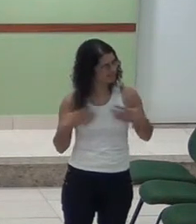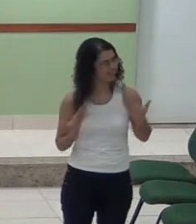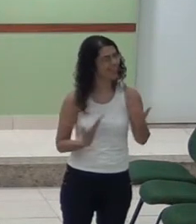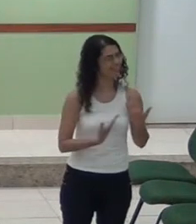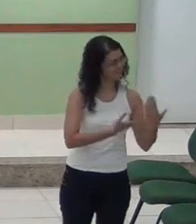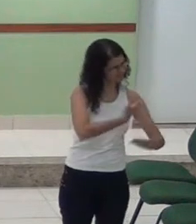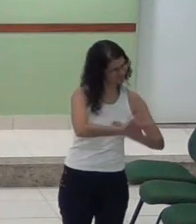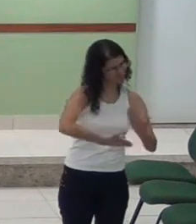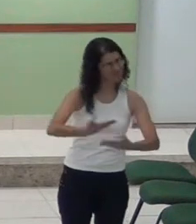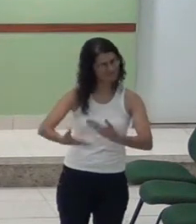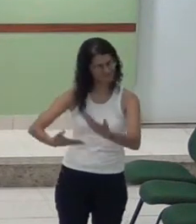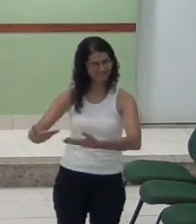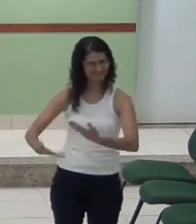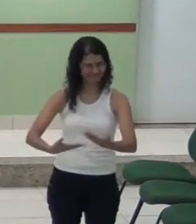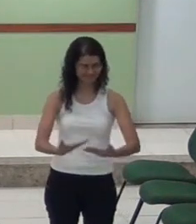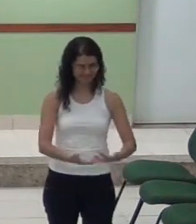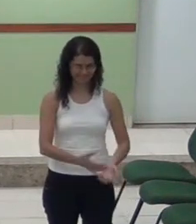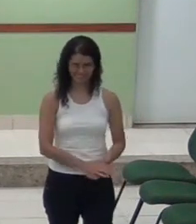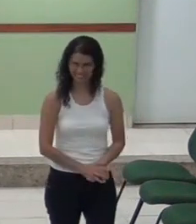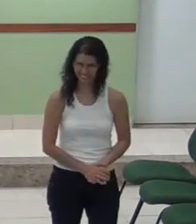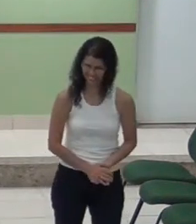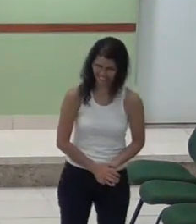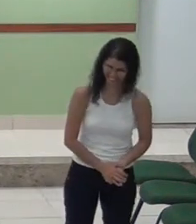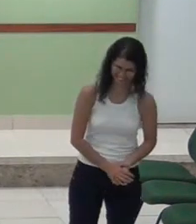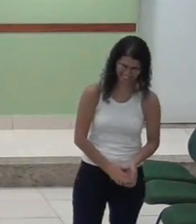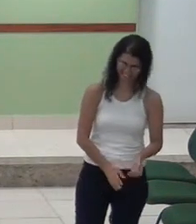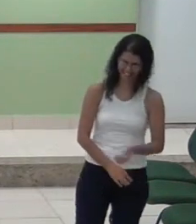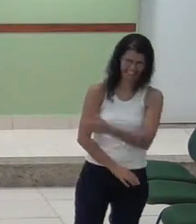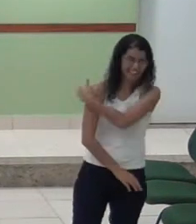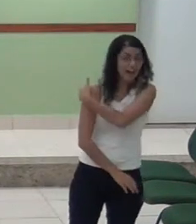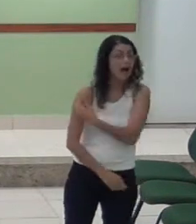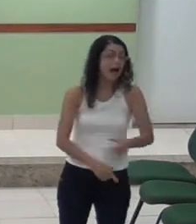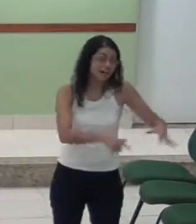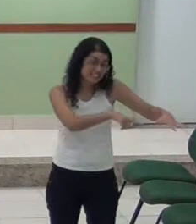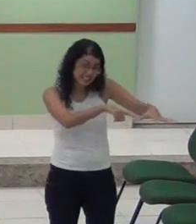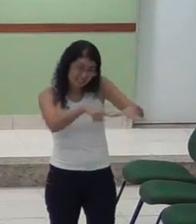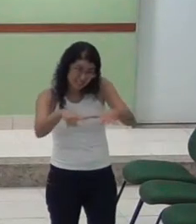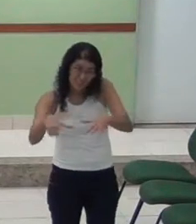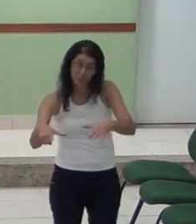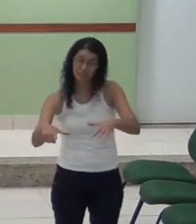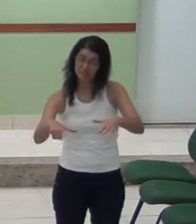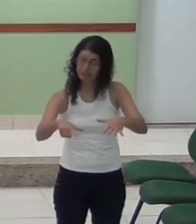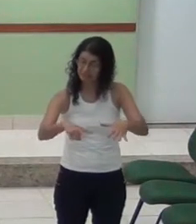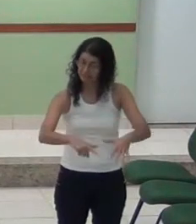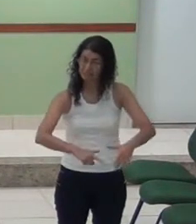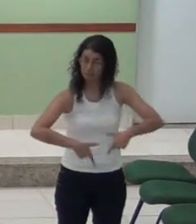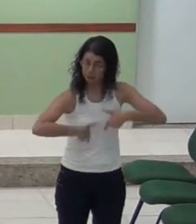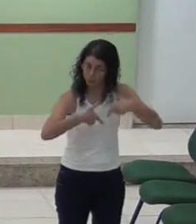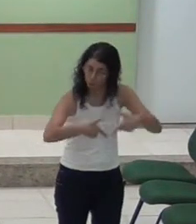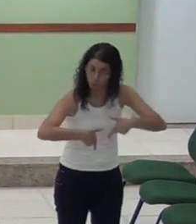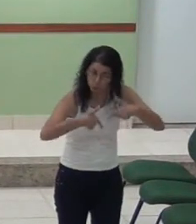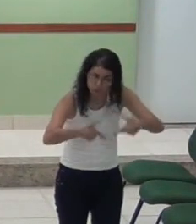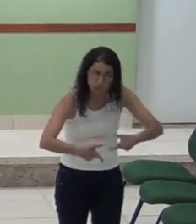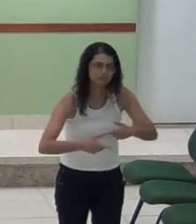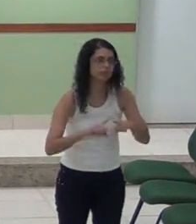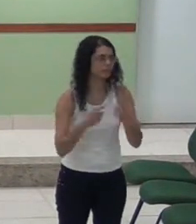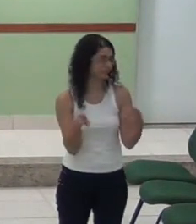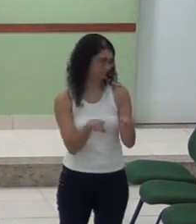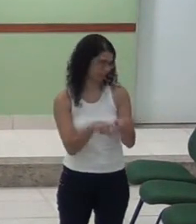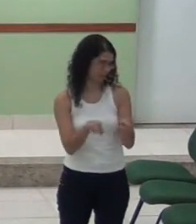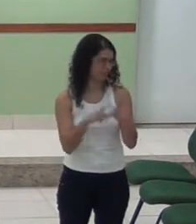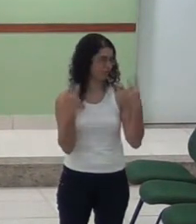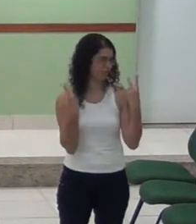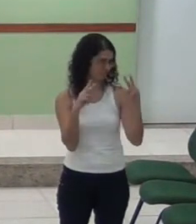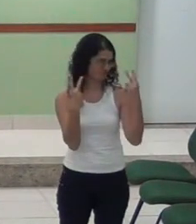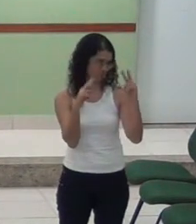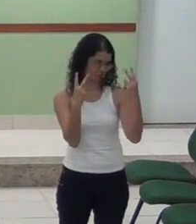nós vamos ter uma semana de lutas, mas certamente nós teremos uma semana de vitórias. Então, nós vamos ter a